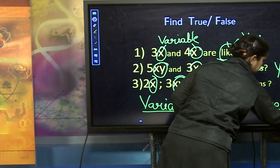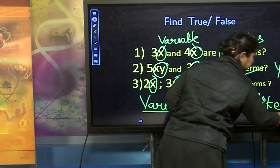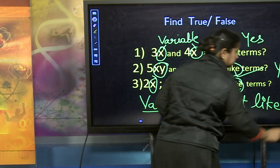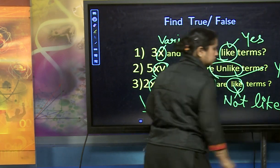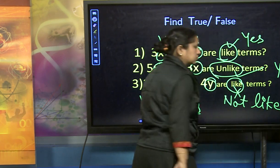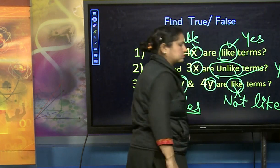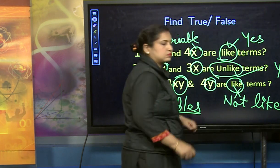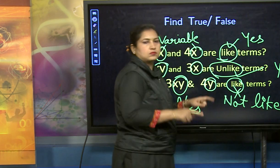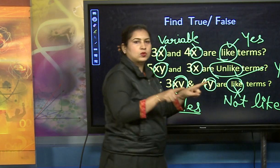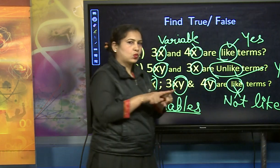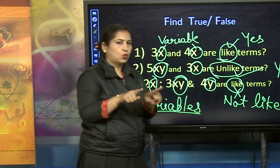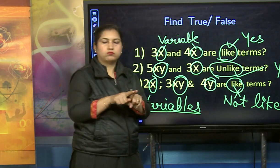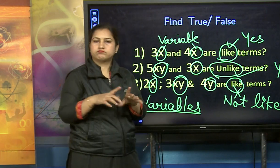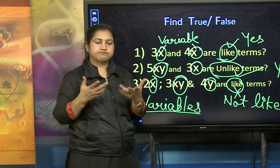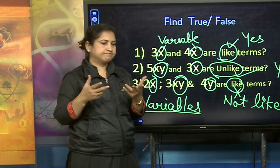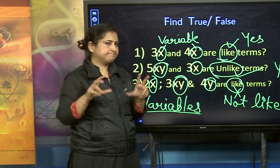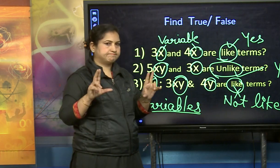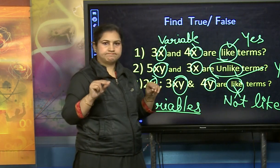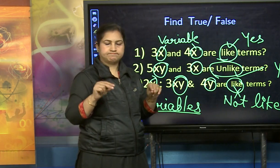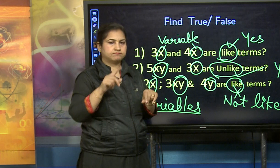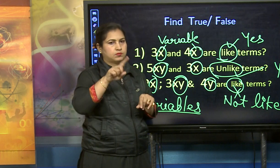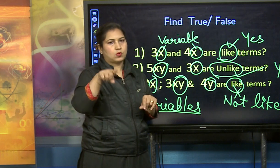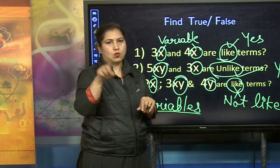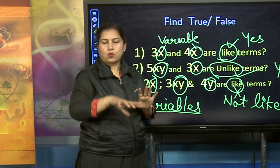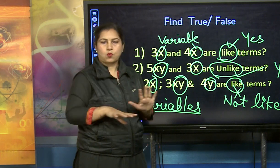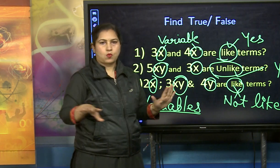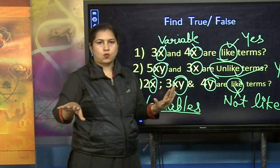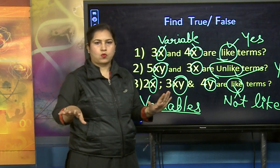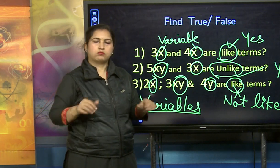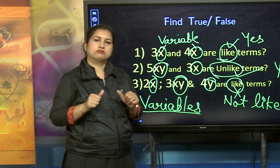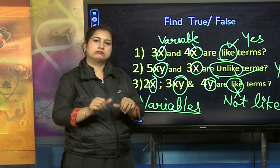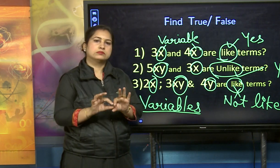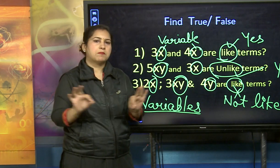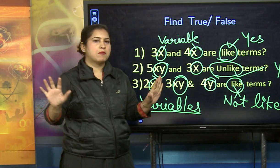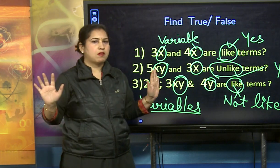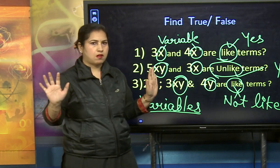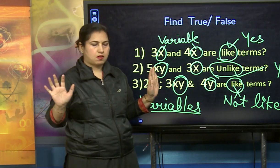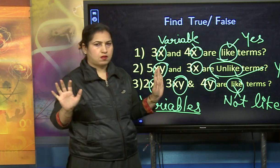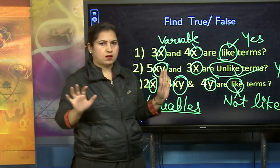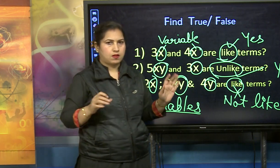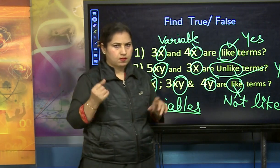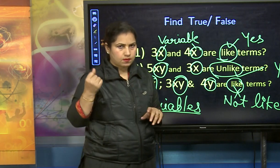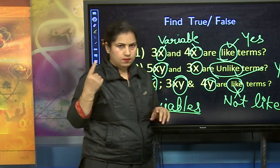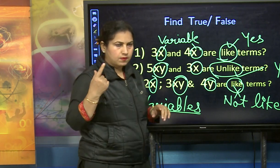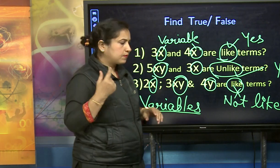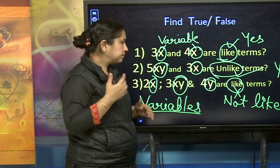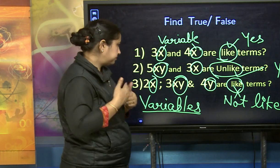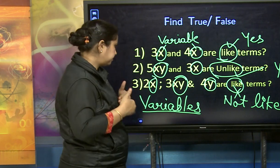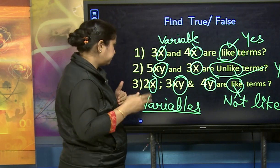खैर तो यह हमारा हो गया उत्तर कि यह लाइक टाइम नहीं है मैं इसी तरह से हमें सरलता से उत्तर